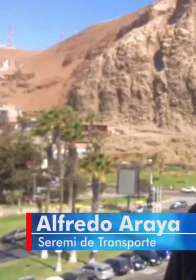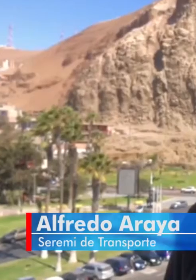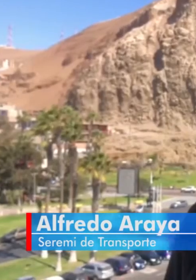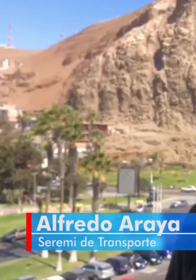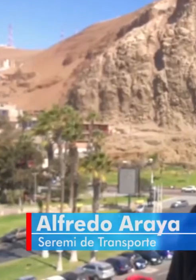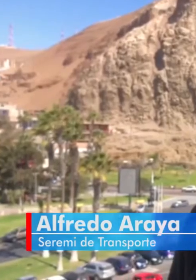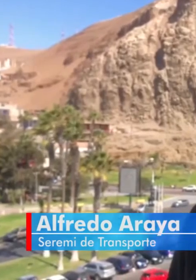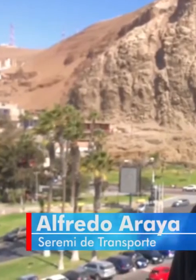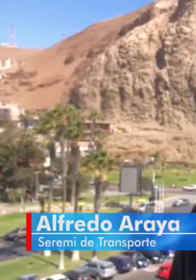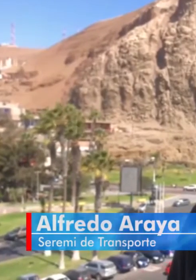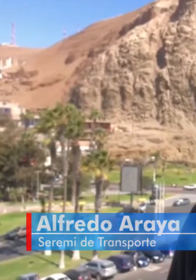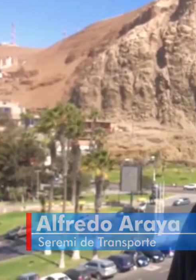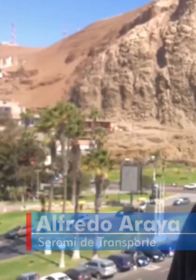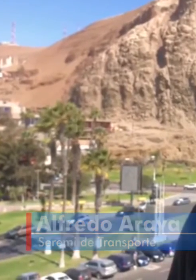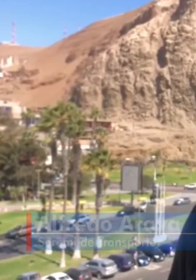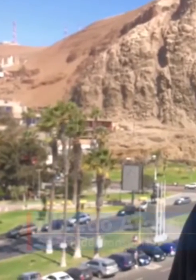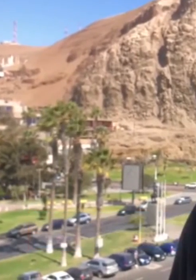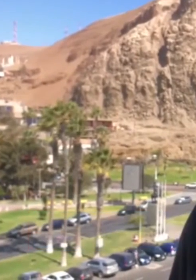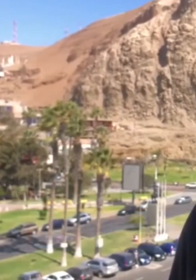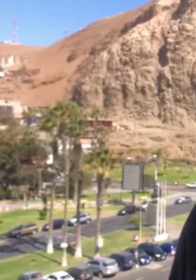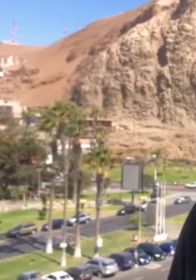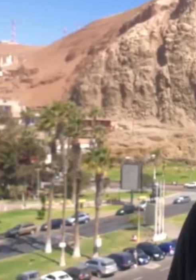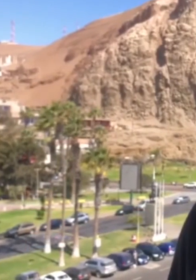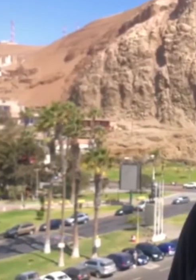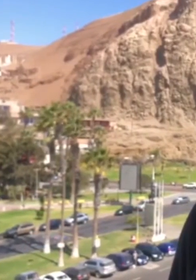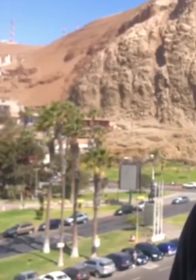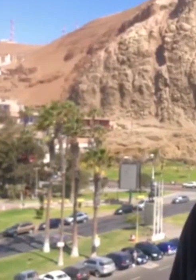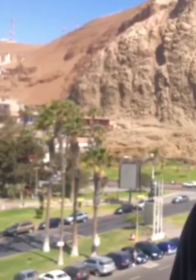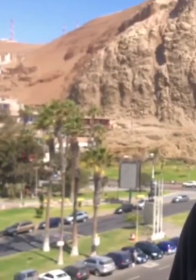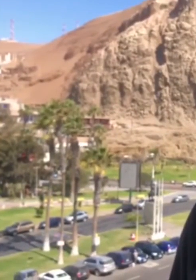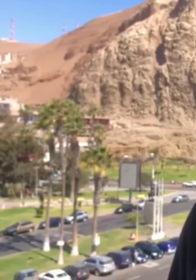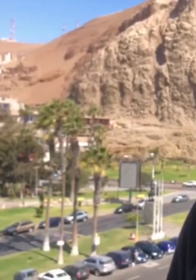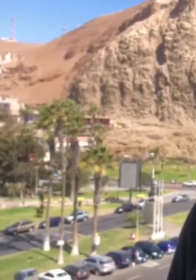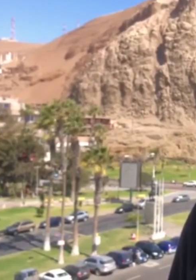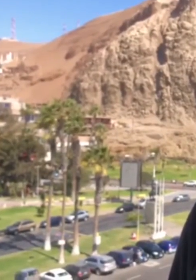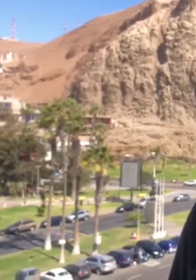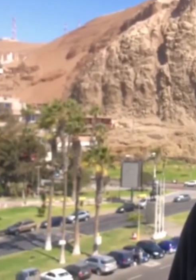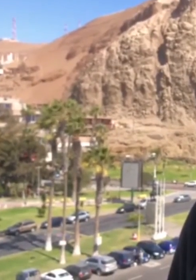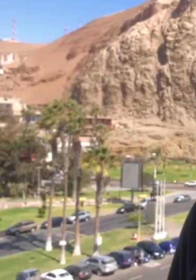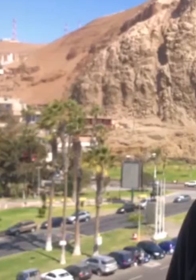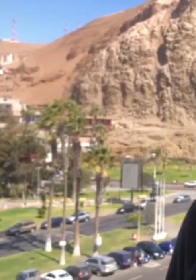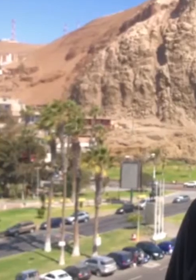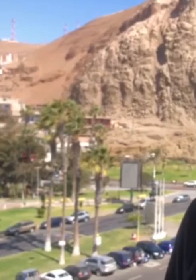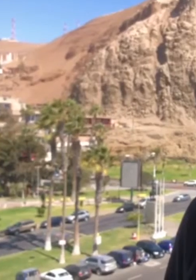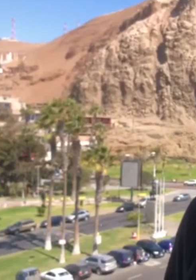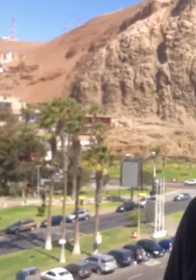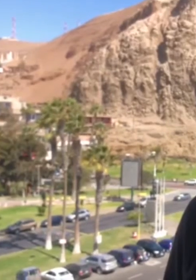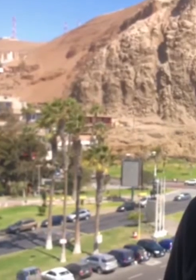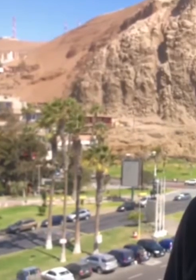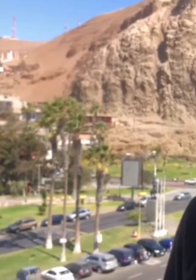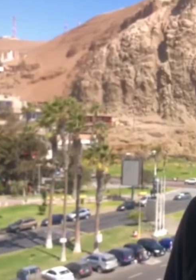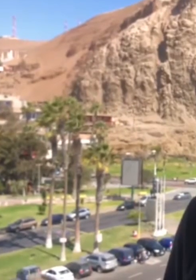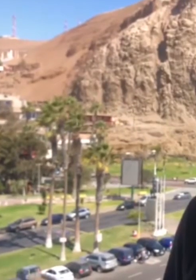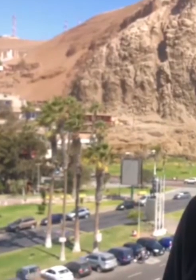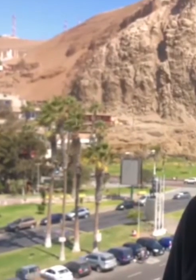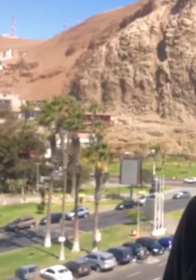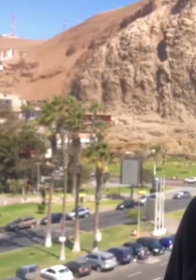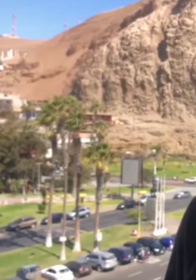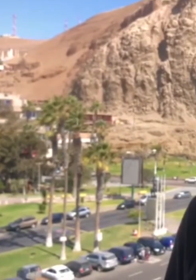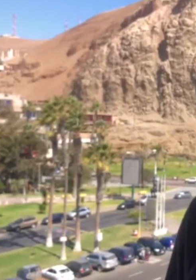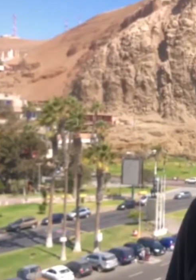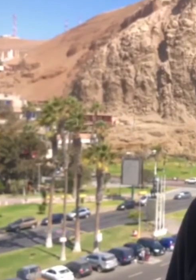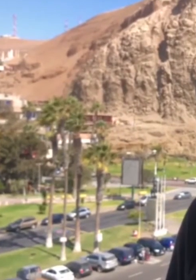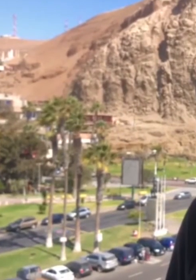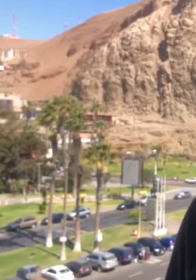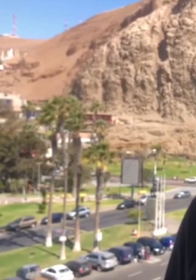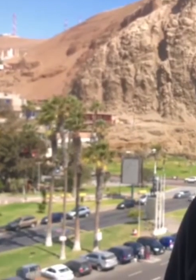que la oferta de transporte público es suficiente para dar satisfacción a la